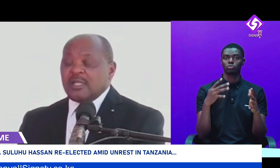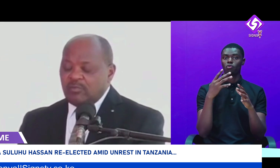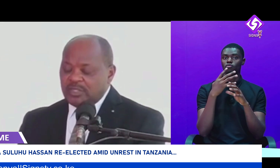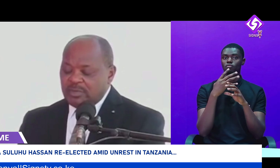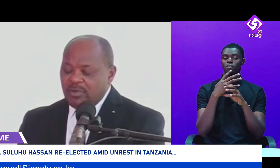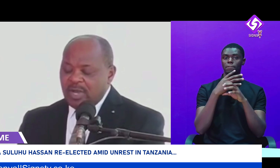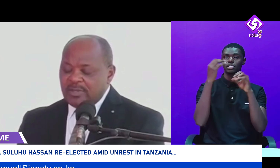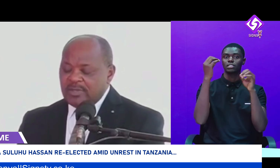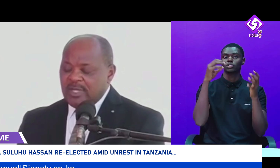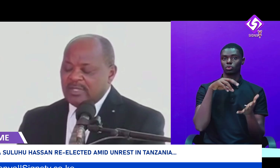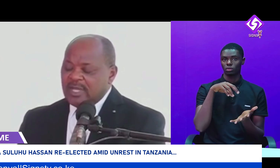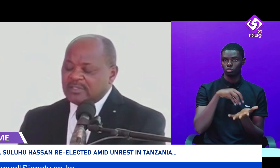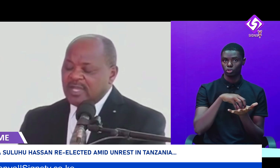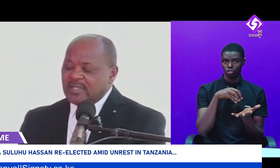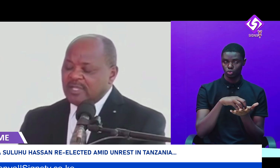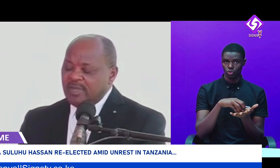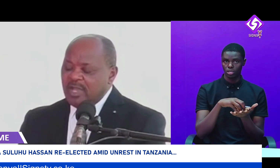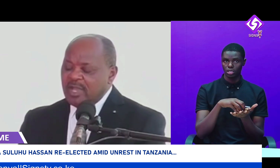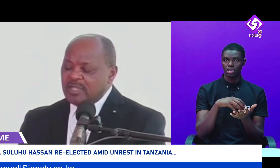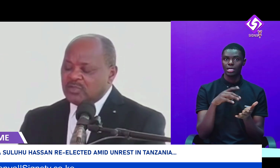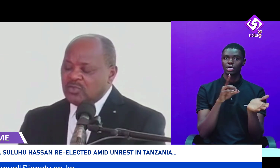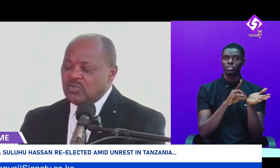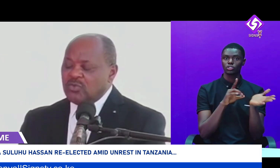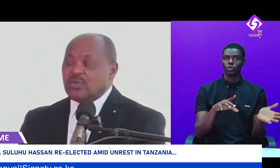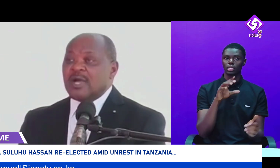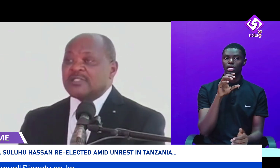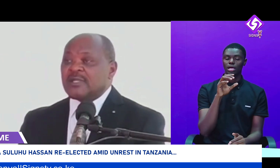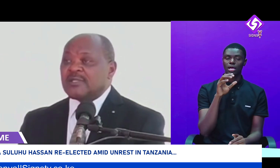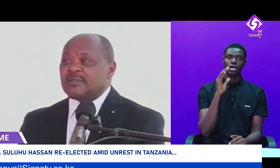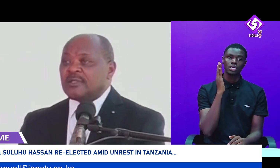ni Mheshimiwa Dr. Samia Suluhu Hassan